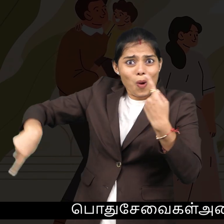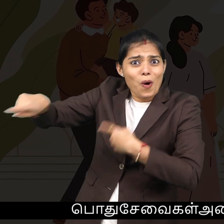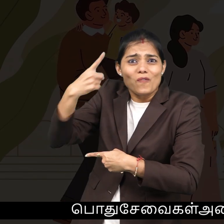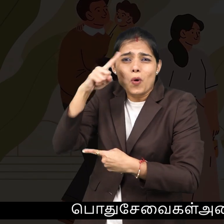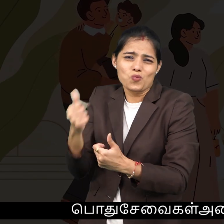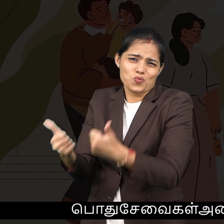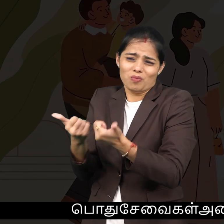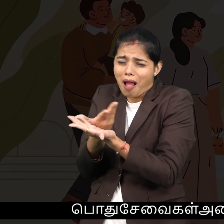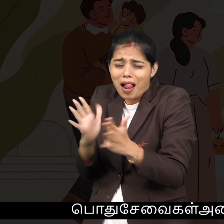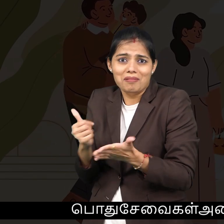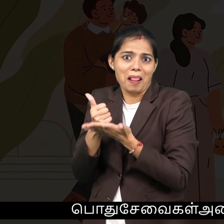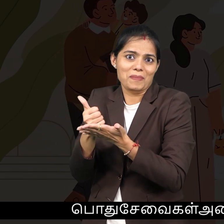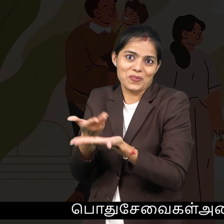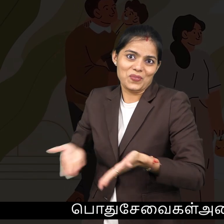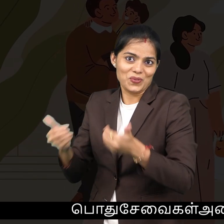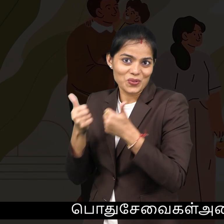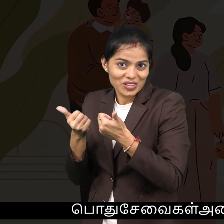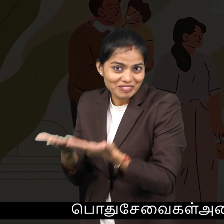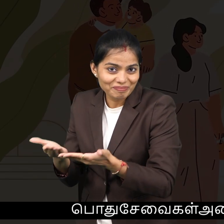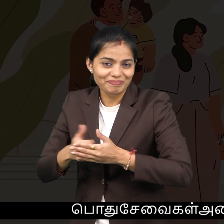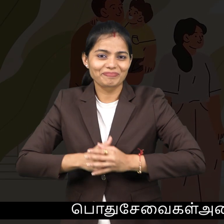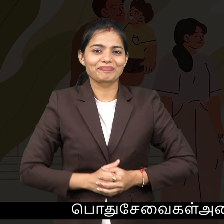நலனுக்காக இருக்கின்றன.